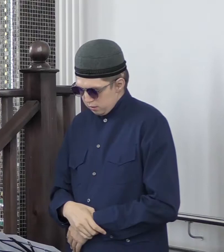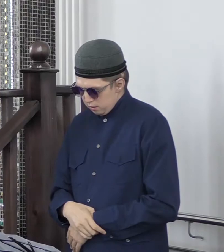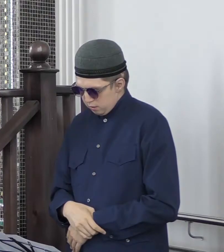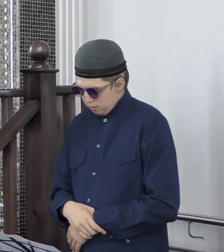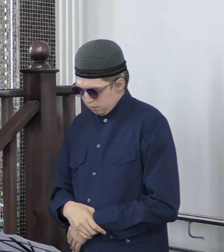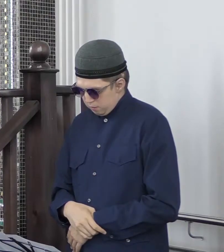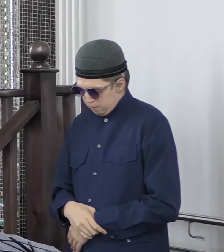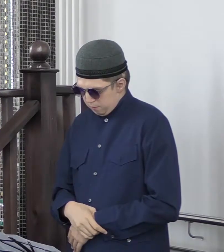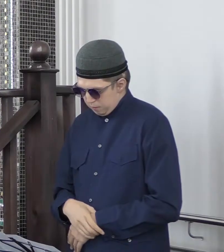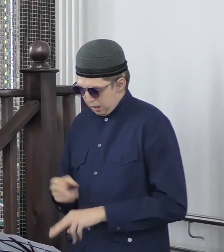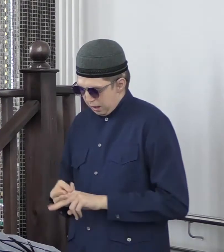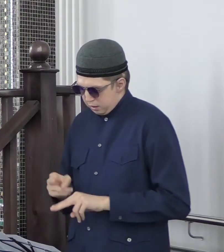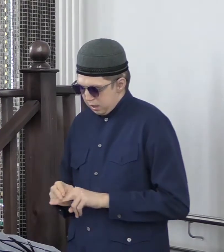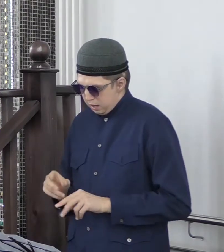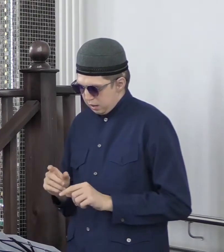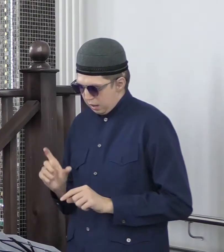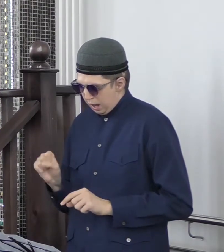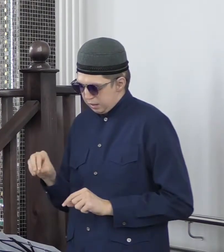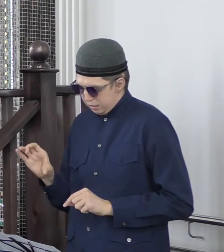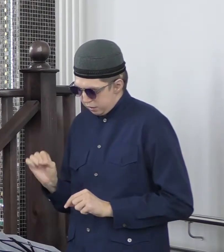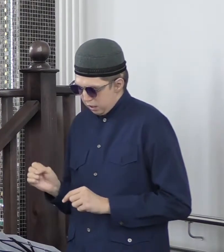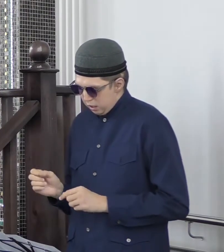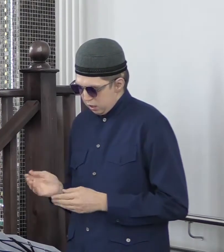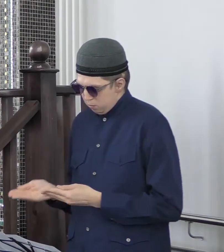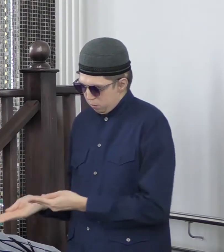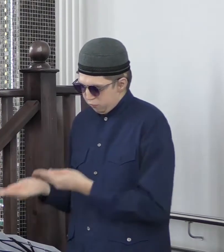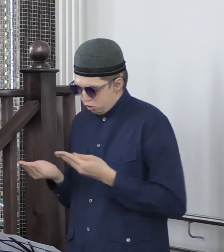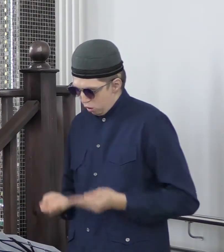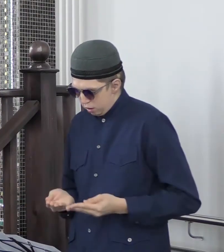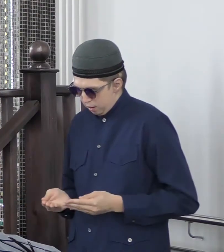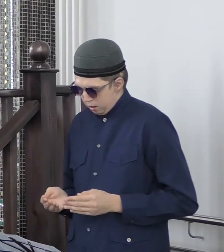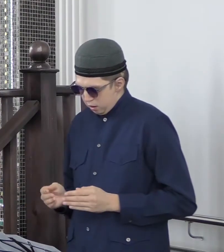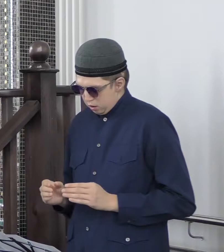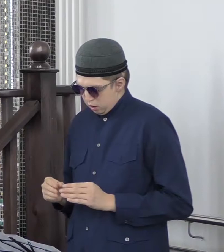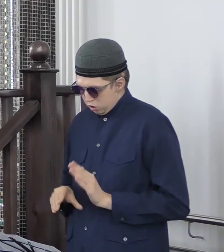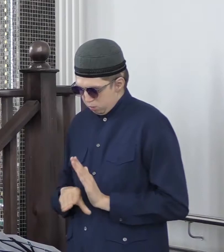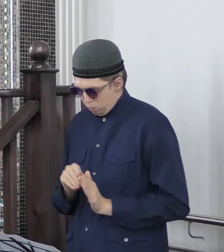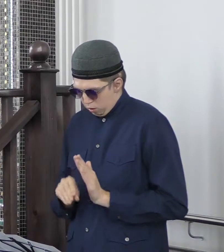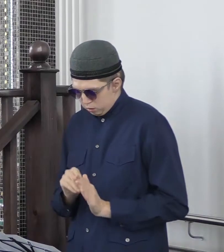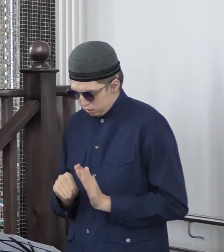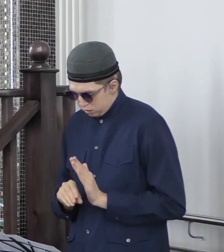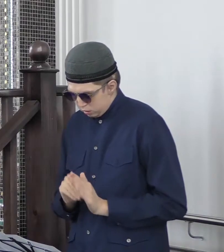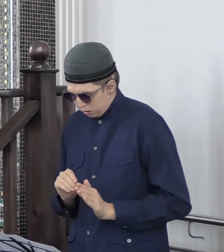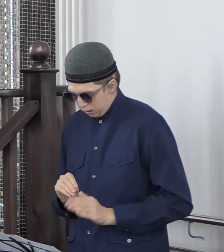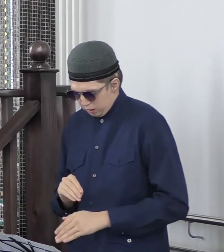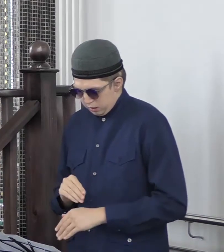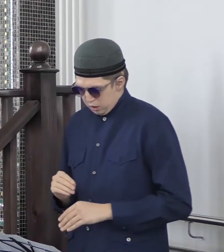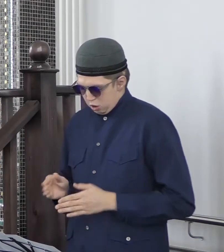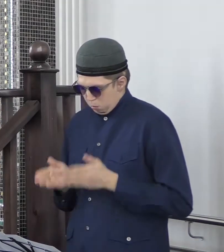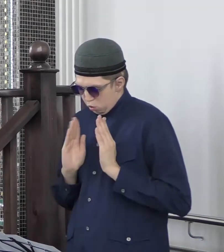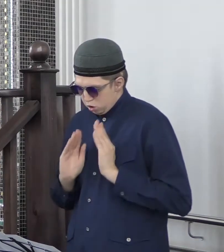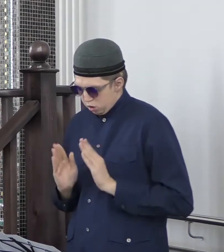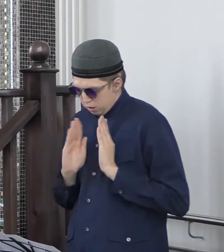кисин, Дагыстаннан кисин, Ираннан кисин, Арабстаннан кисин, дәрсізді ерексін деме. «Валькатум